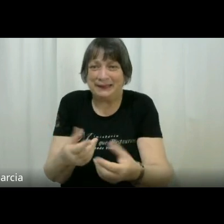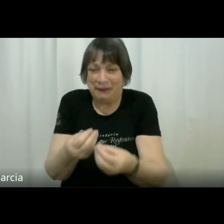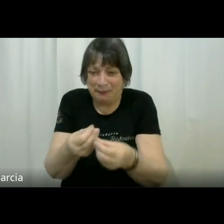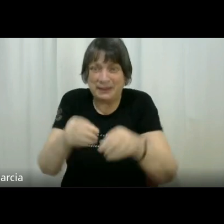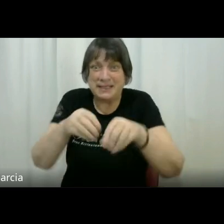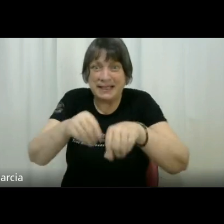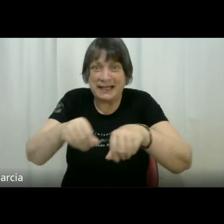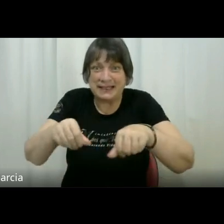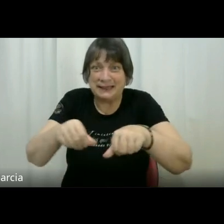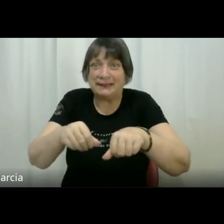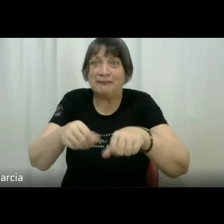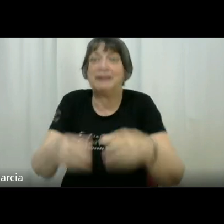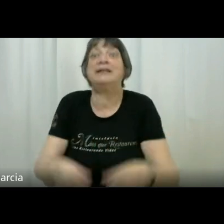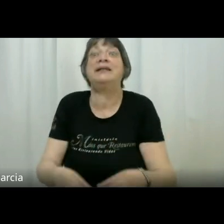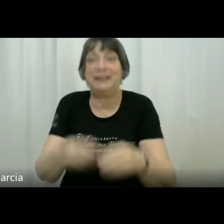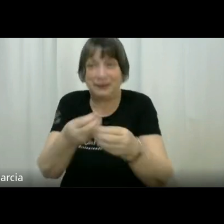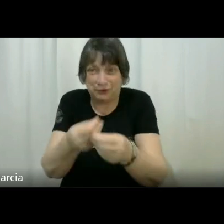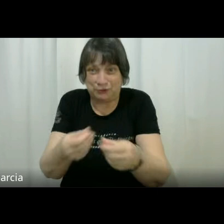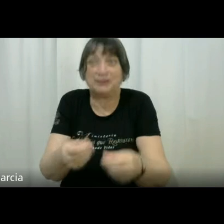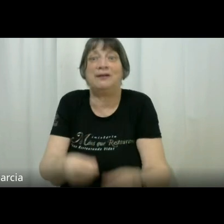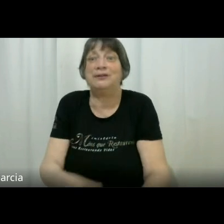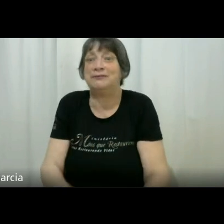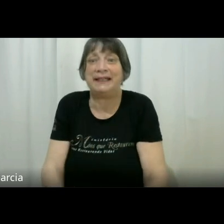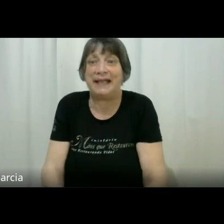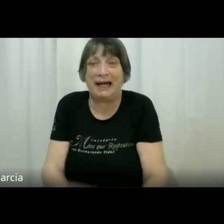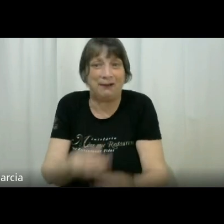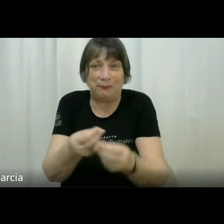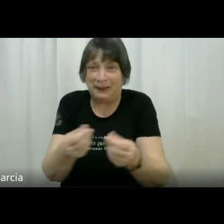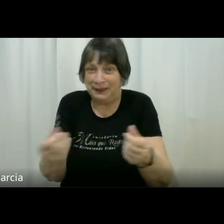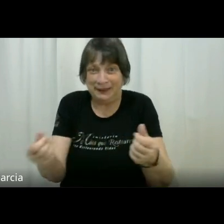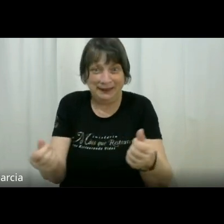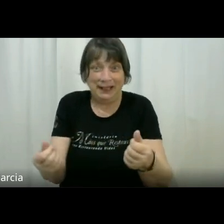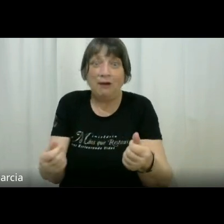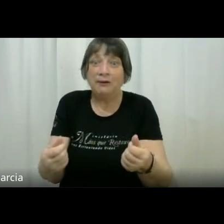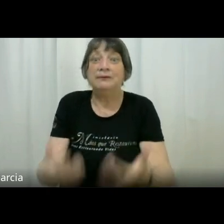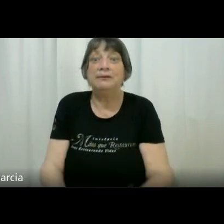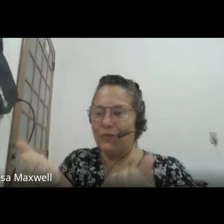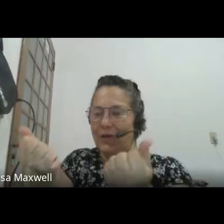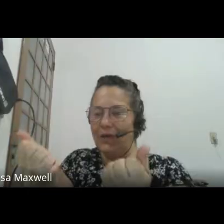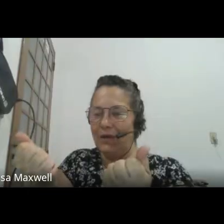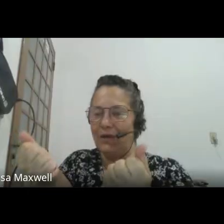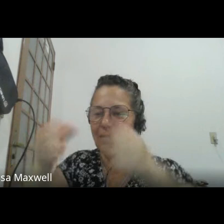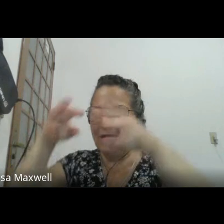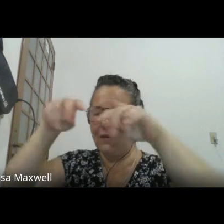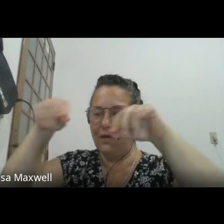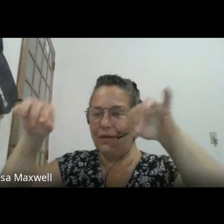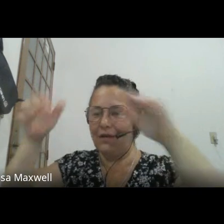aí então ela pode ser essa... Isso, ó, não tem água. E o que é isso